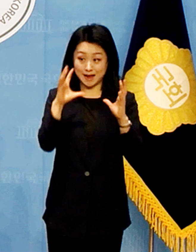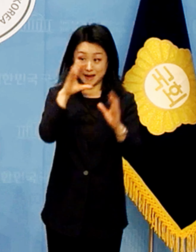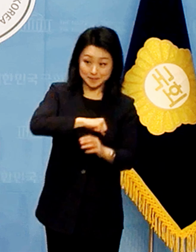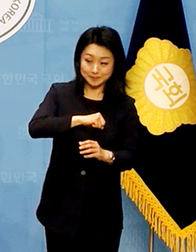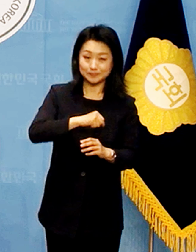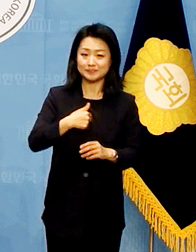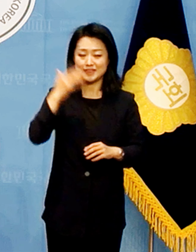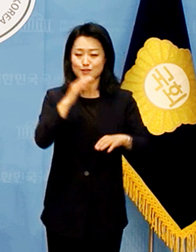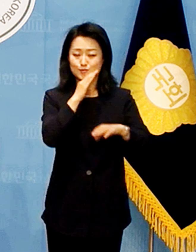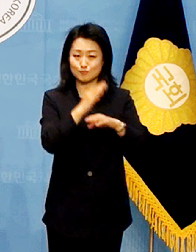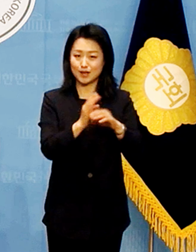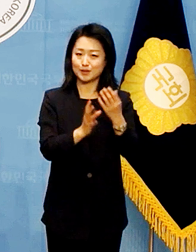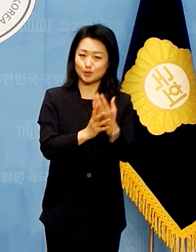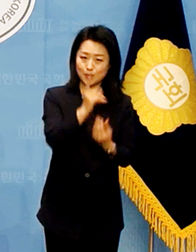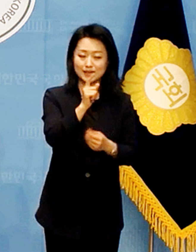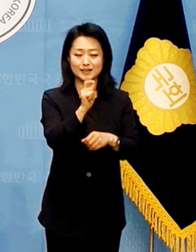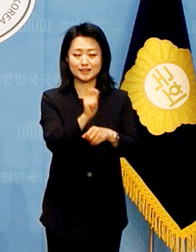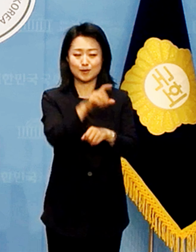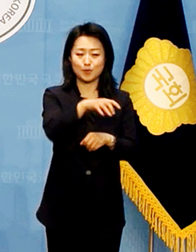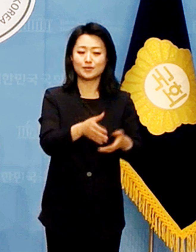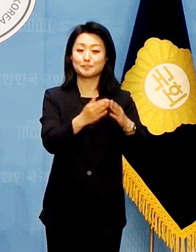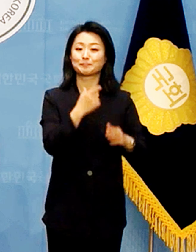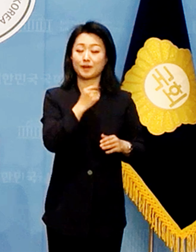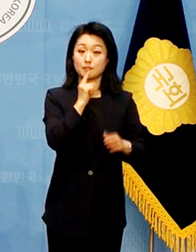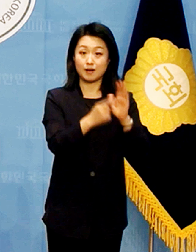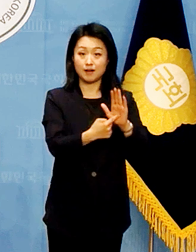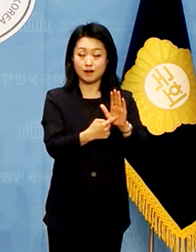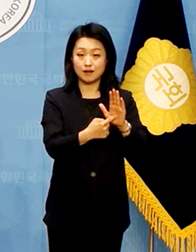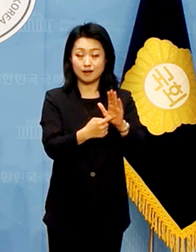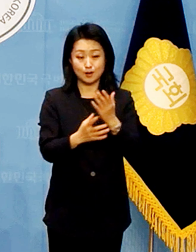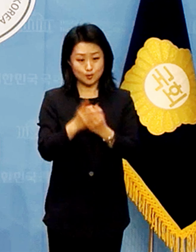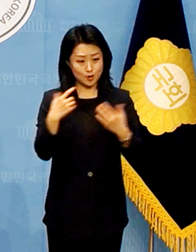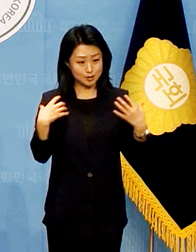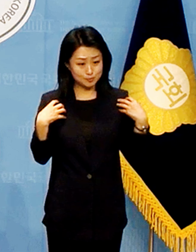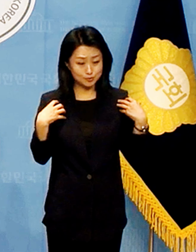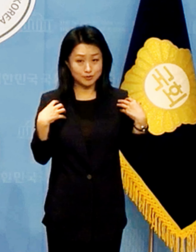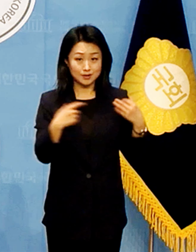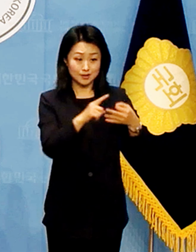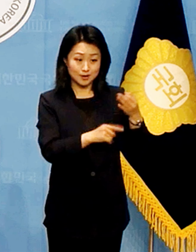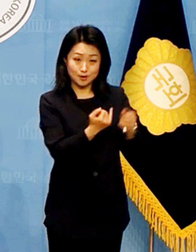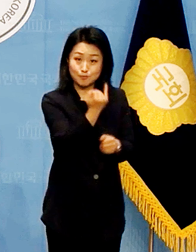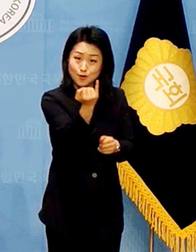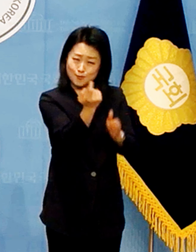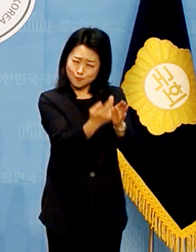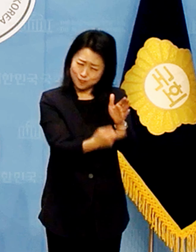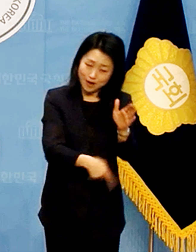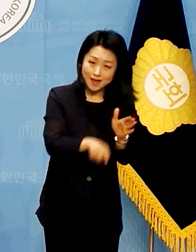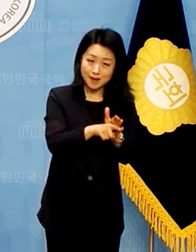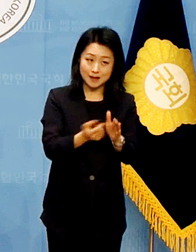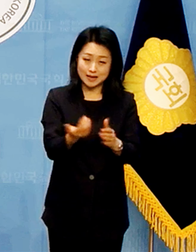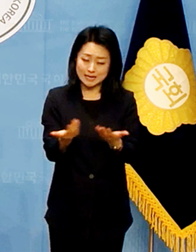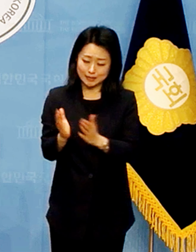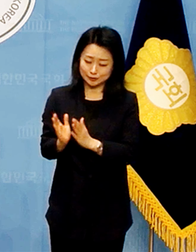이렇게 말했습니다. 지금 통일부는 어쩌면 김 여사가 빛날 일정을 짜고 있는지도